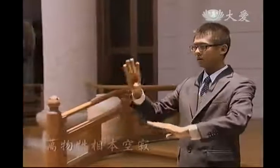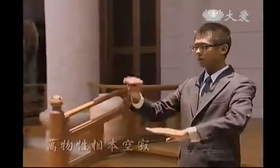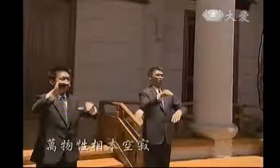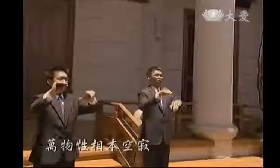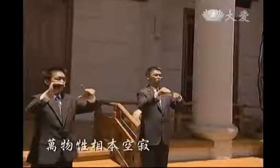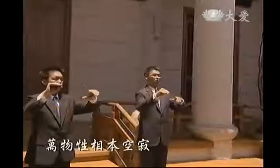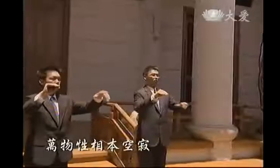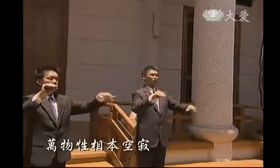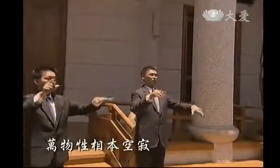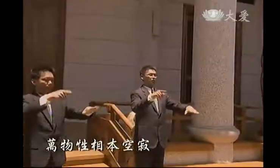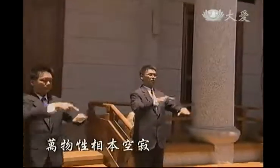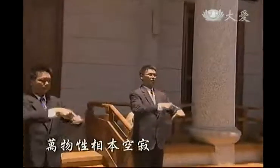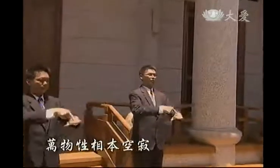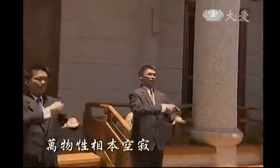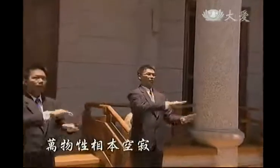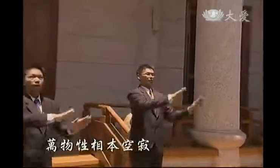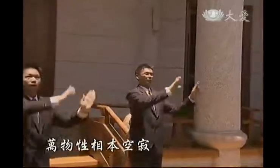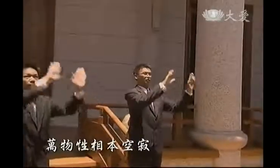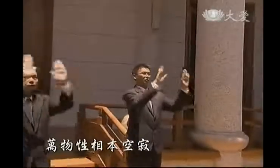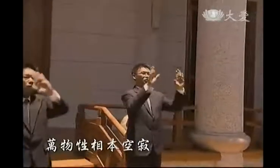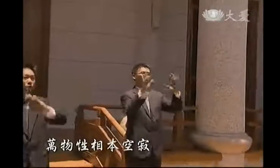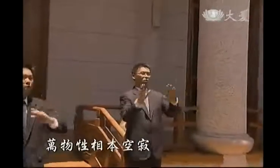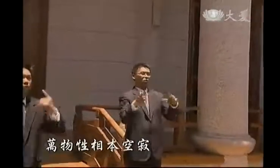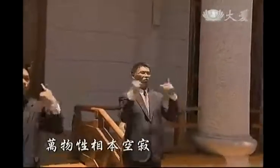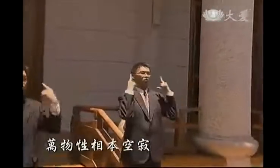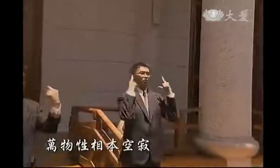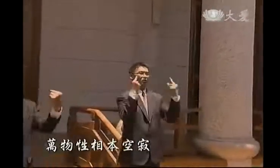万物性相本空寂。